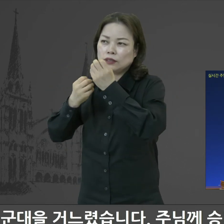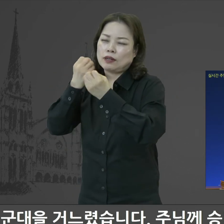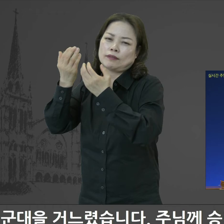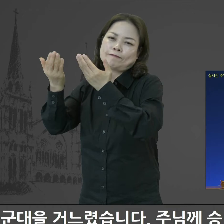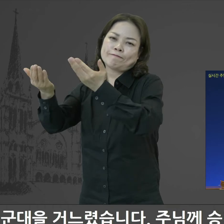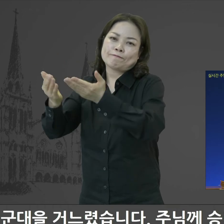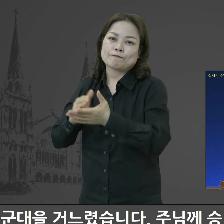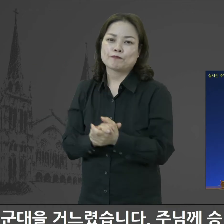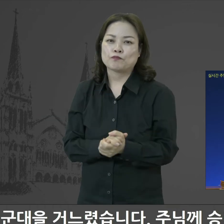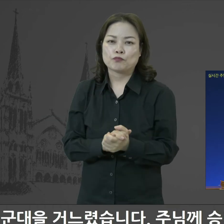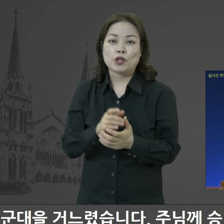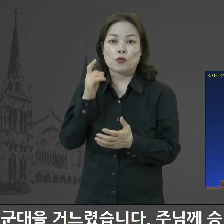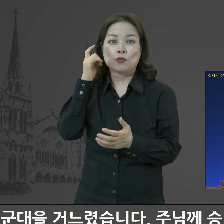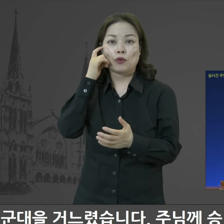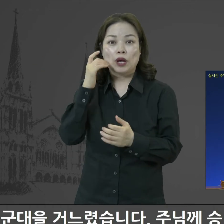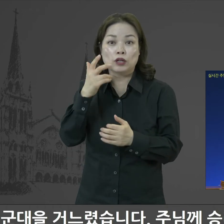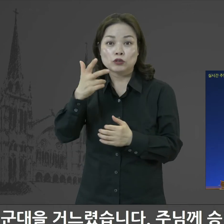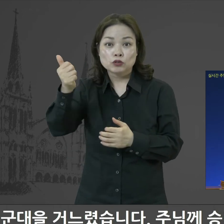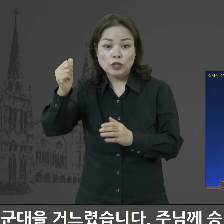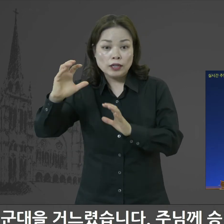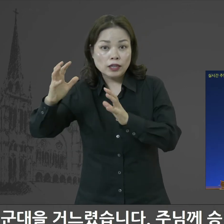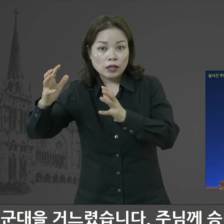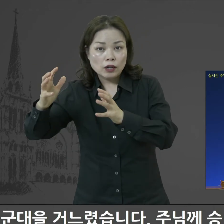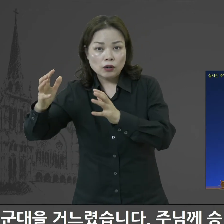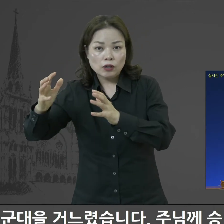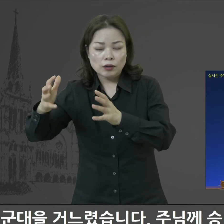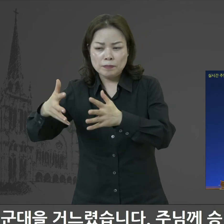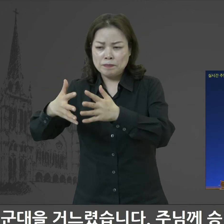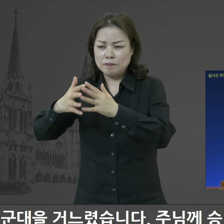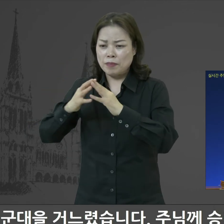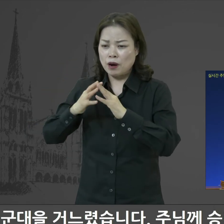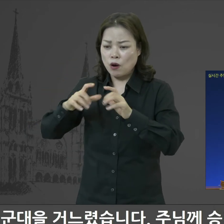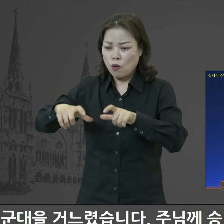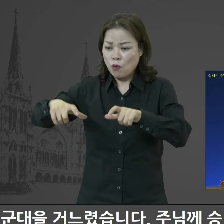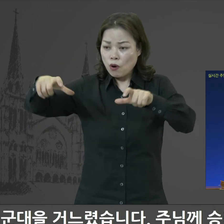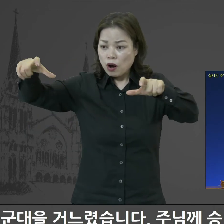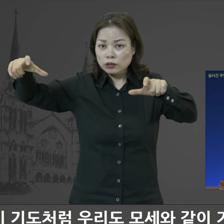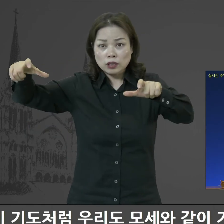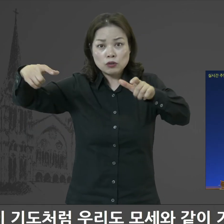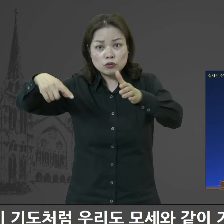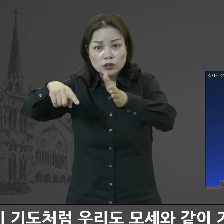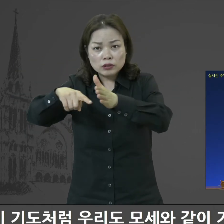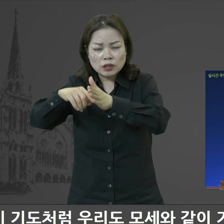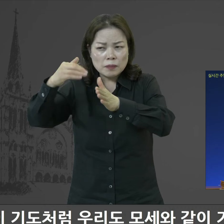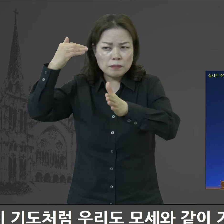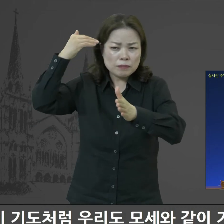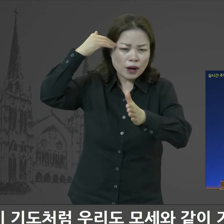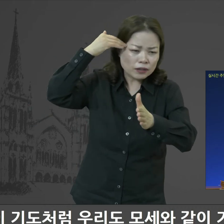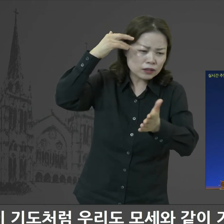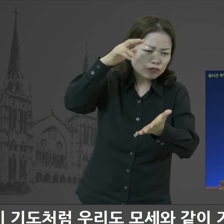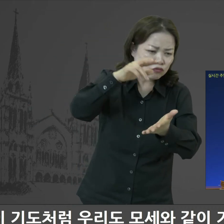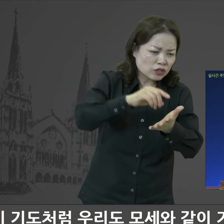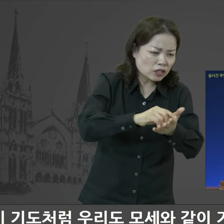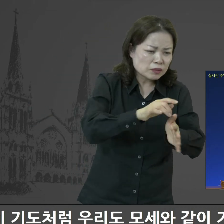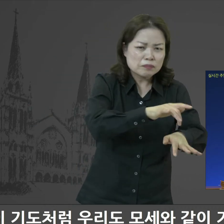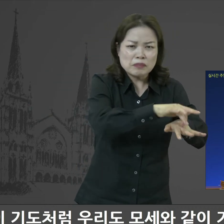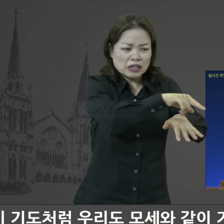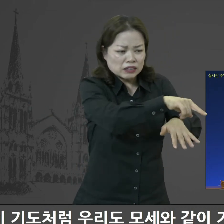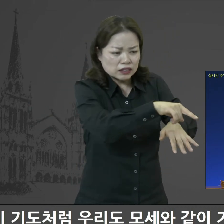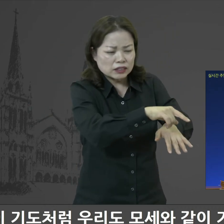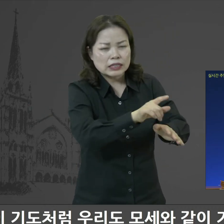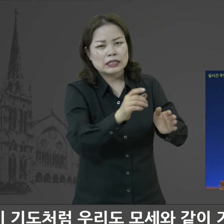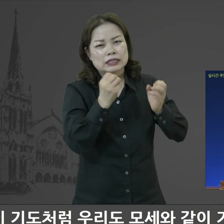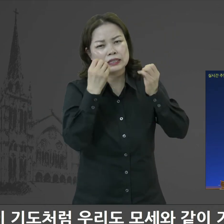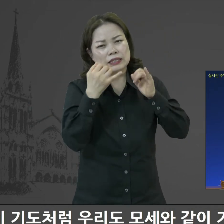것이죠. 왜냐하면 주의 나라 건설과 주의 나라 확장을 위해서 방해하는 사단의 마귀 활동은